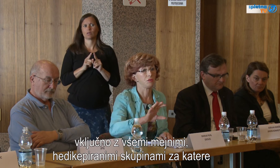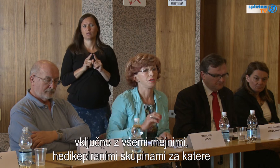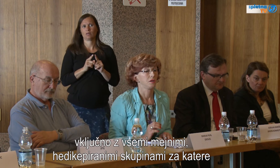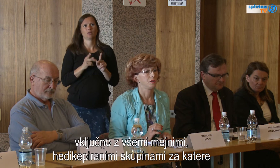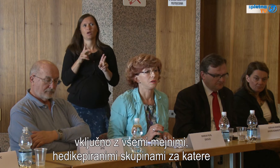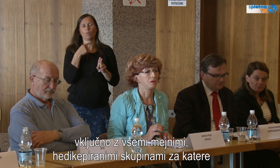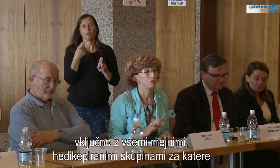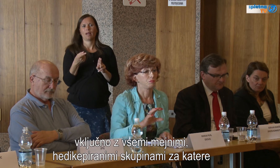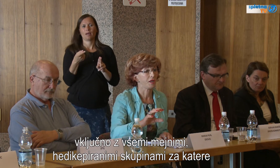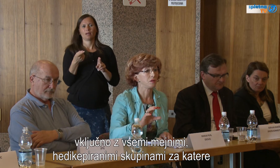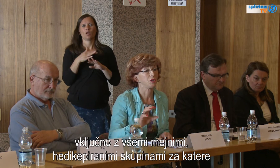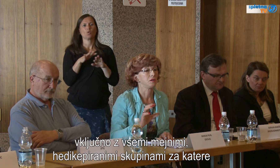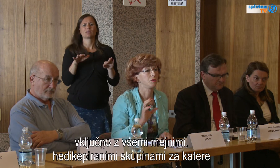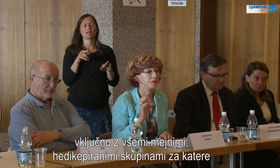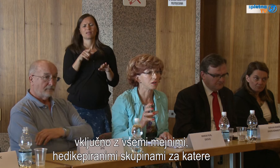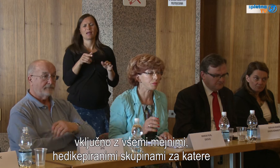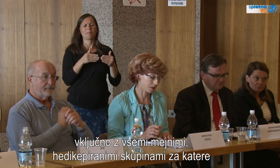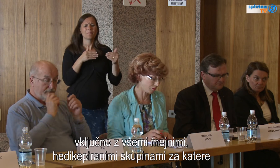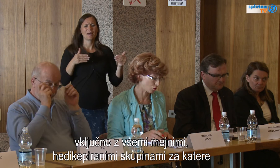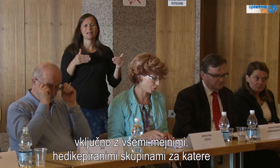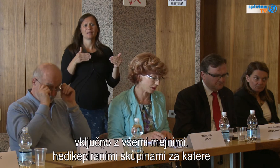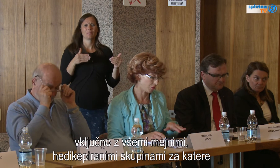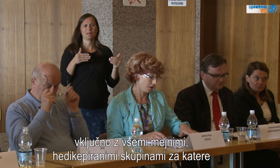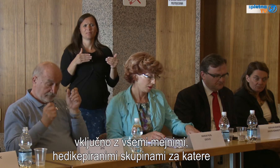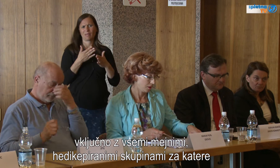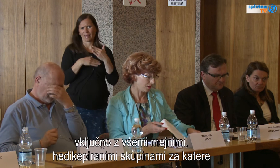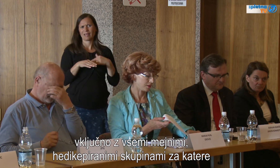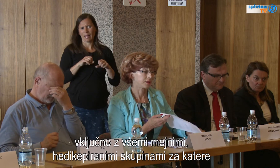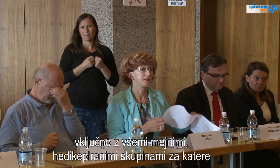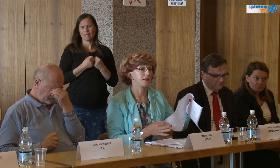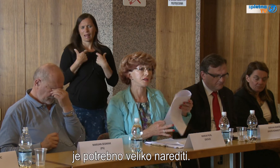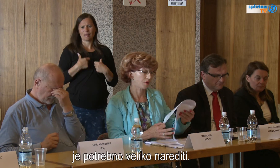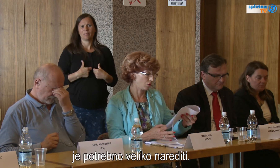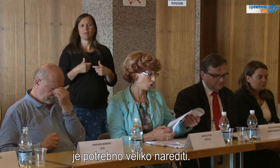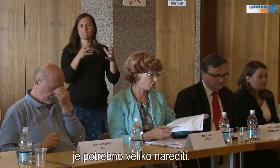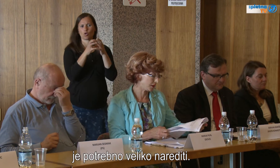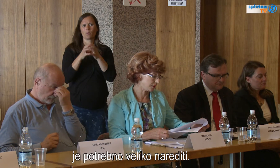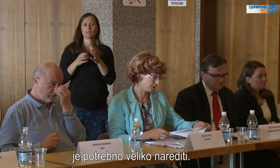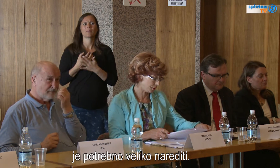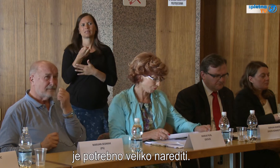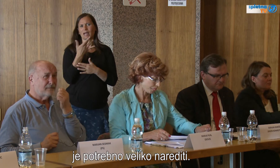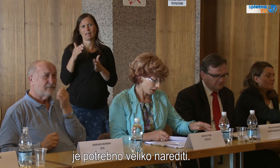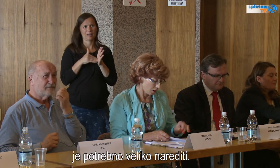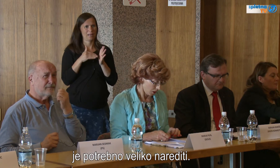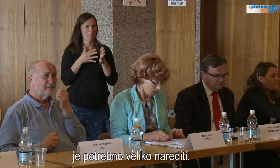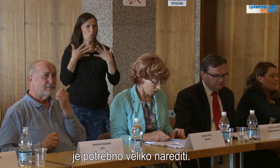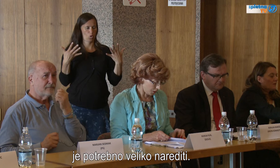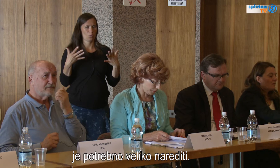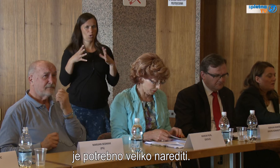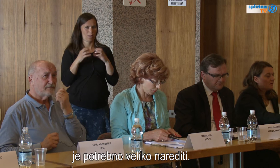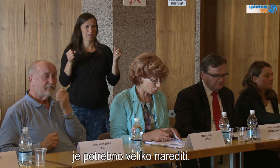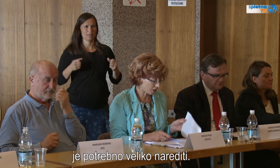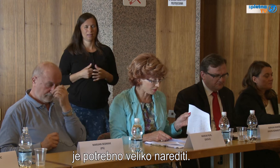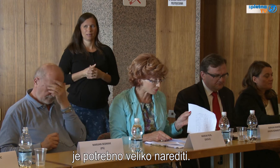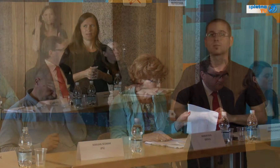rekli temi mejnimi, hendikepiranimi skupinami, za katere je treba ogromno narediti.